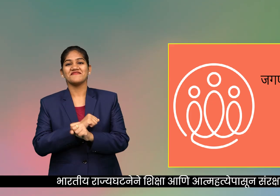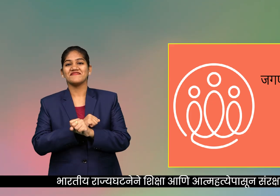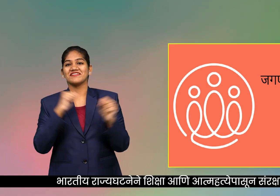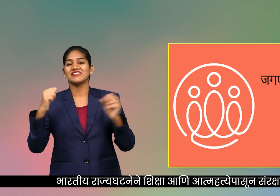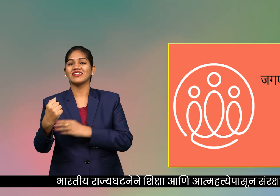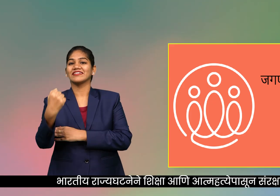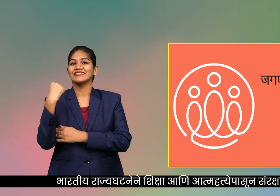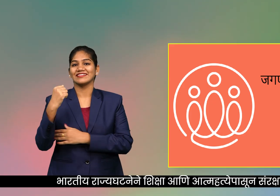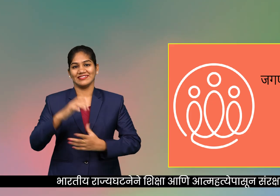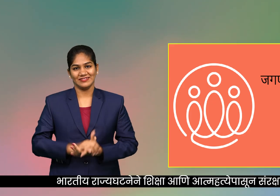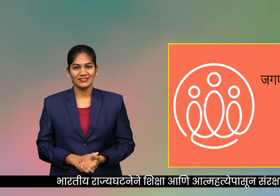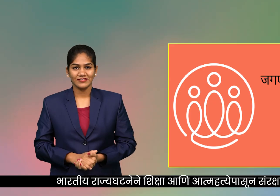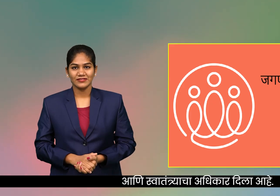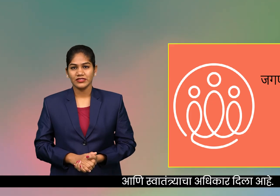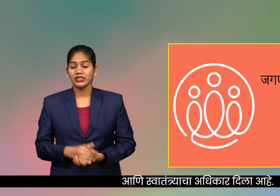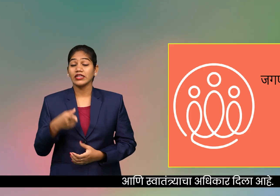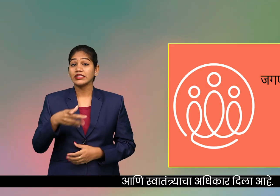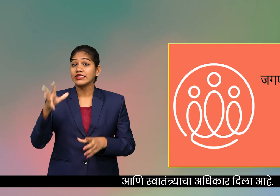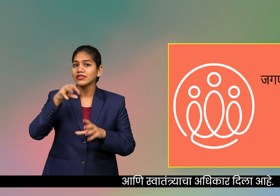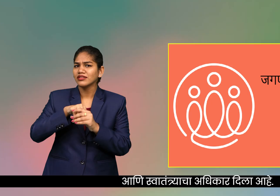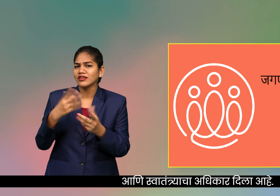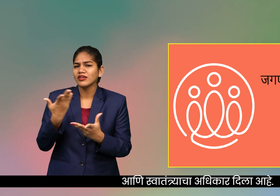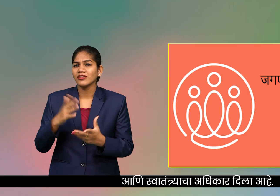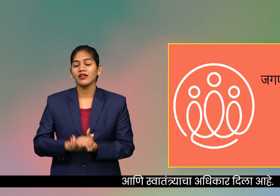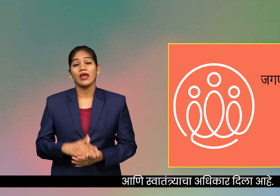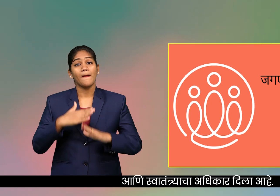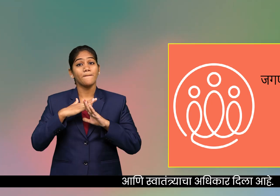संरक्षणासह जगण्याचा आणि स्वातंत्र्याचा अधिकार दिला आहे.